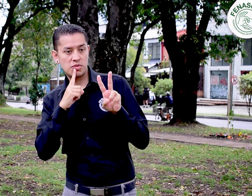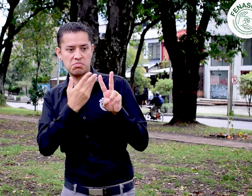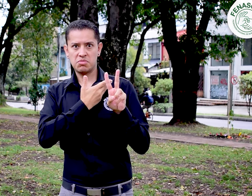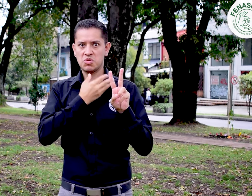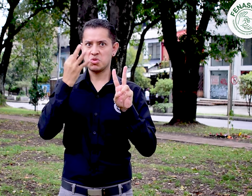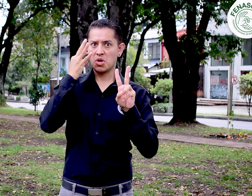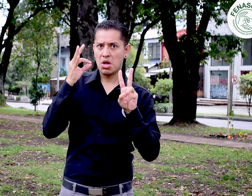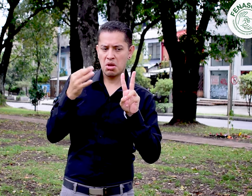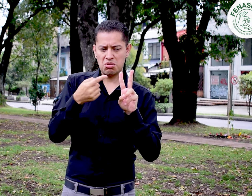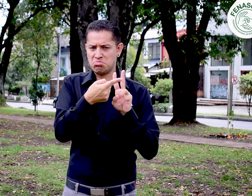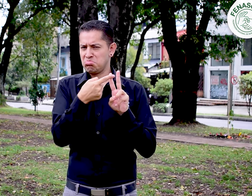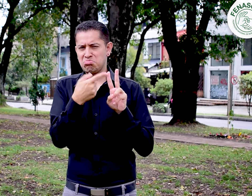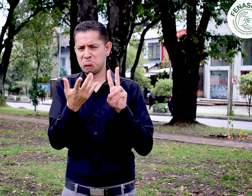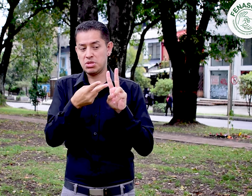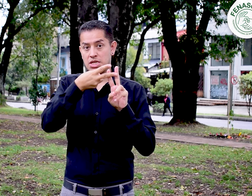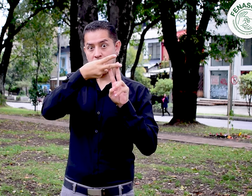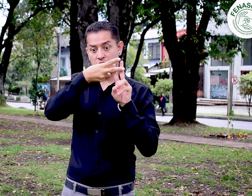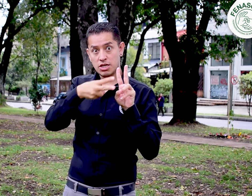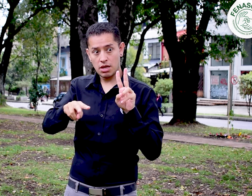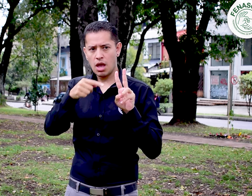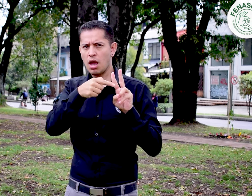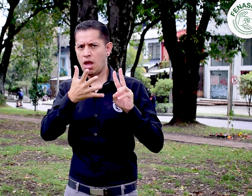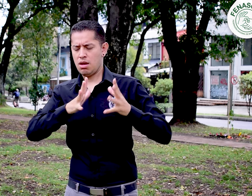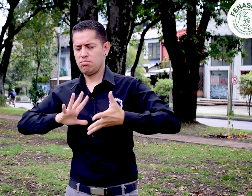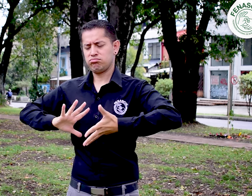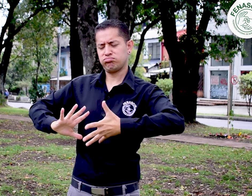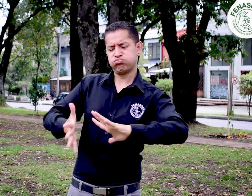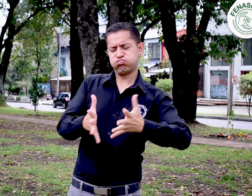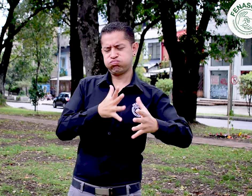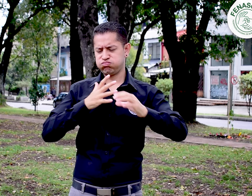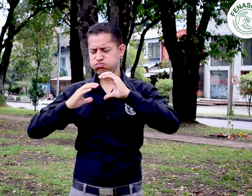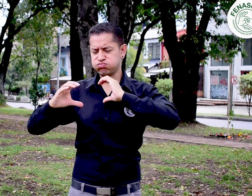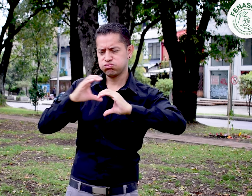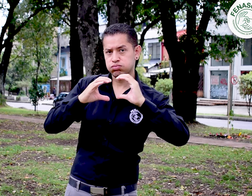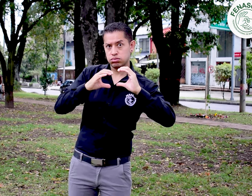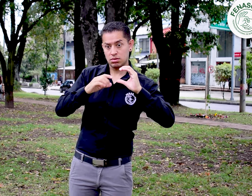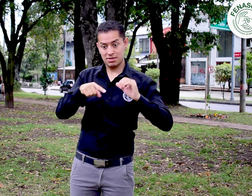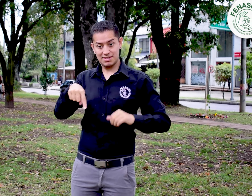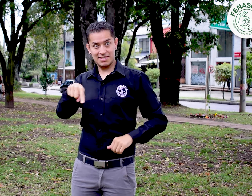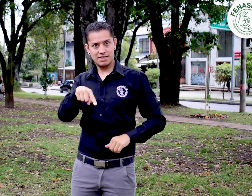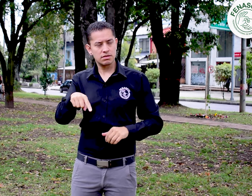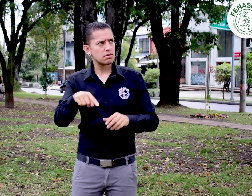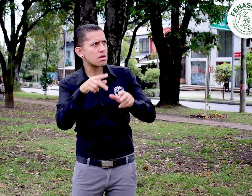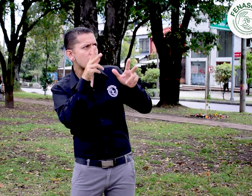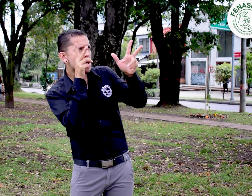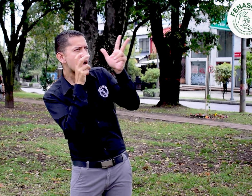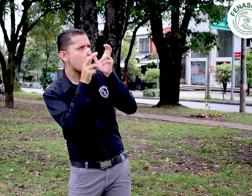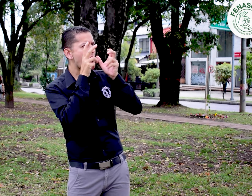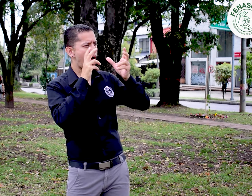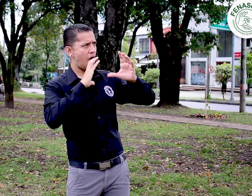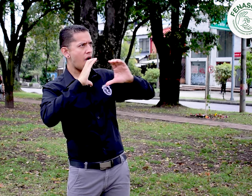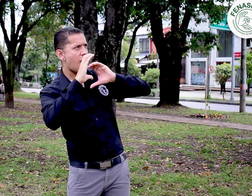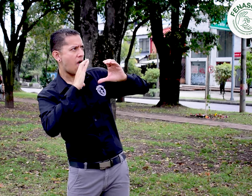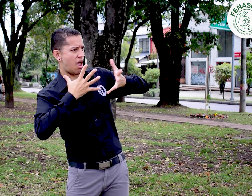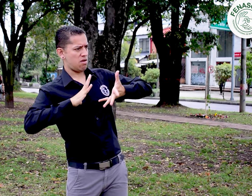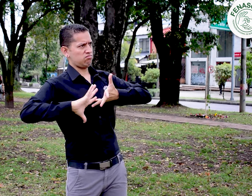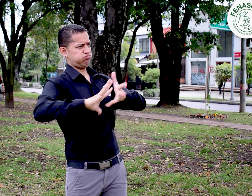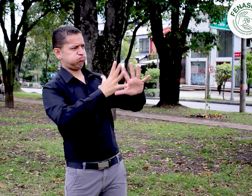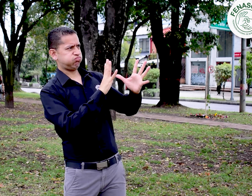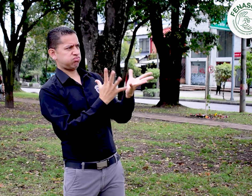Como hijos, su primera lengua es la lengua de señas o la han apropiado de manera natural en su hogar y en su entorno